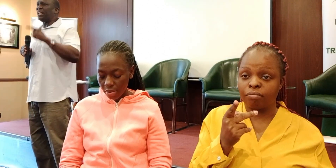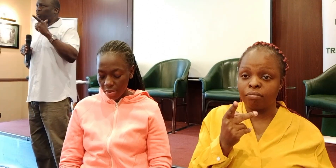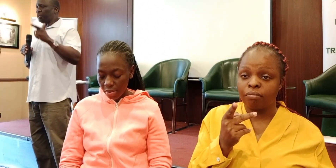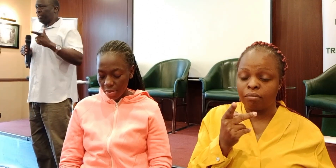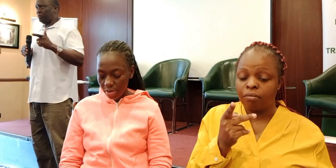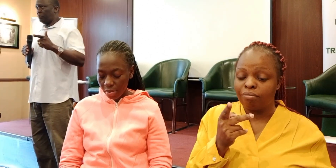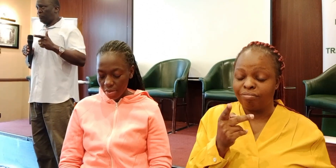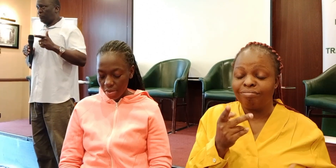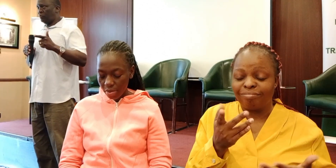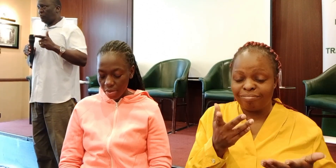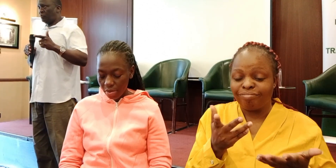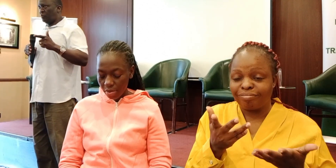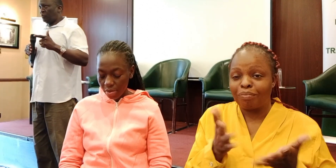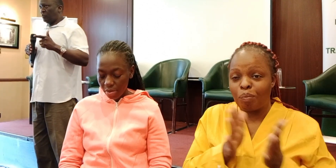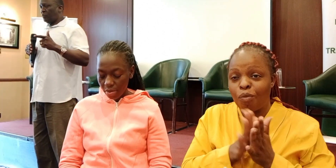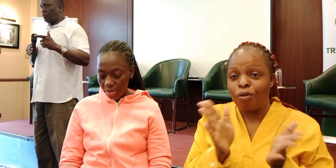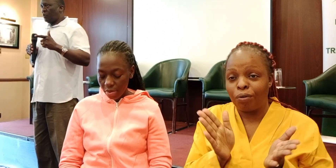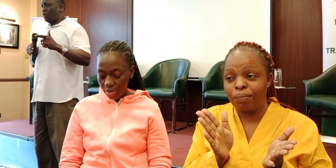Bado haitoshi.